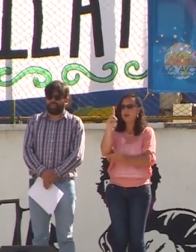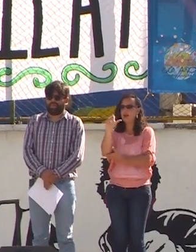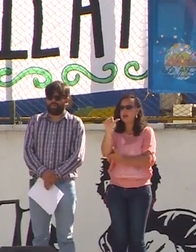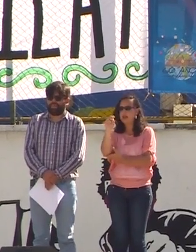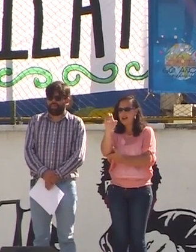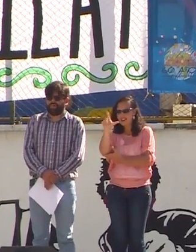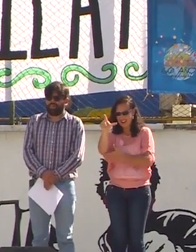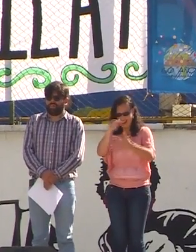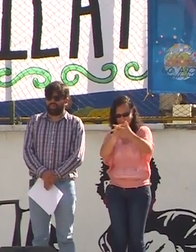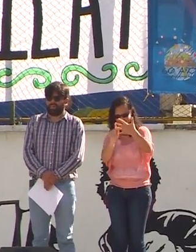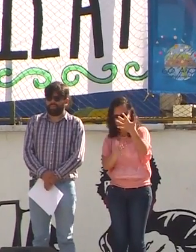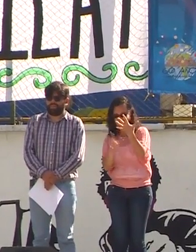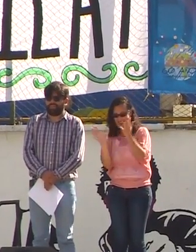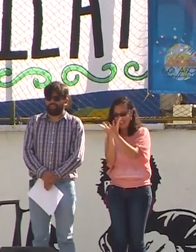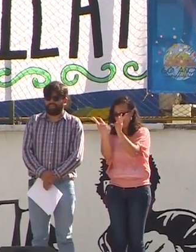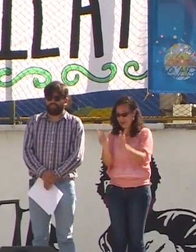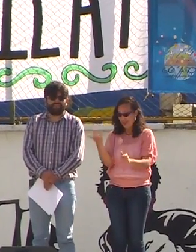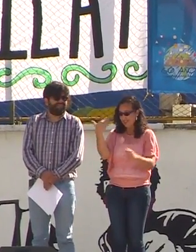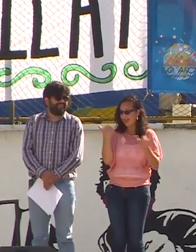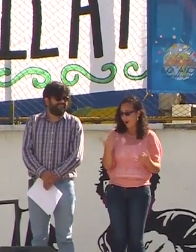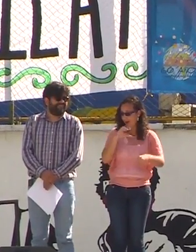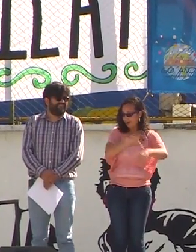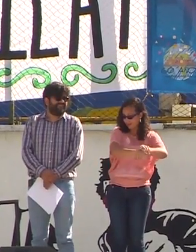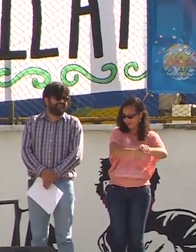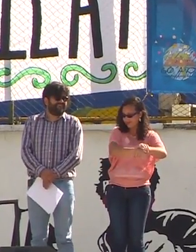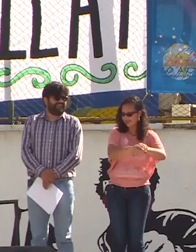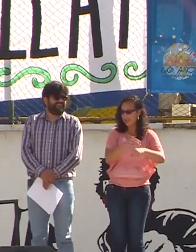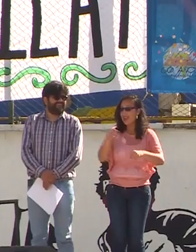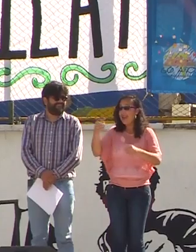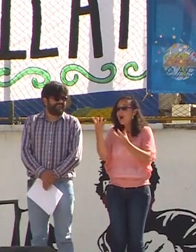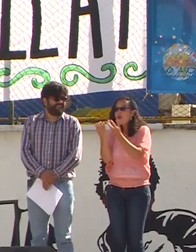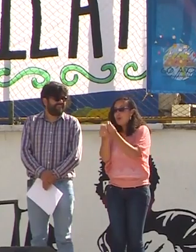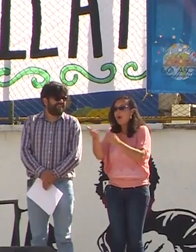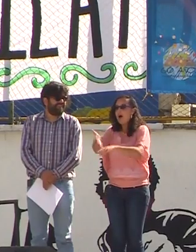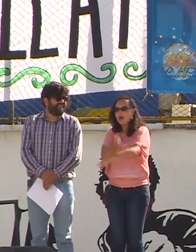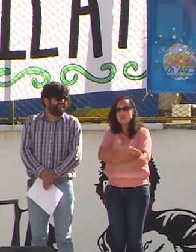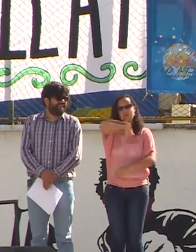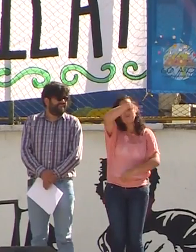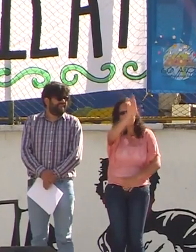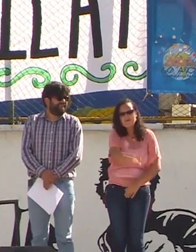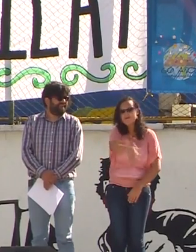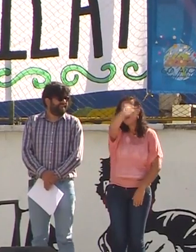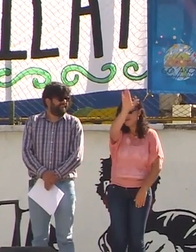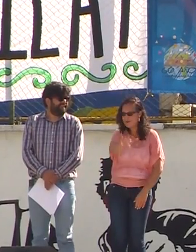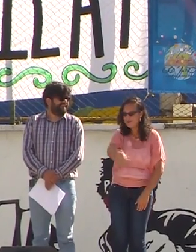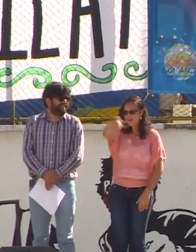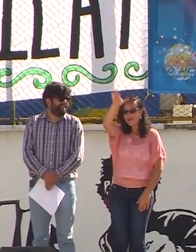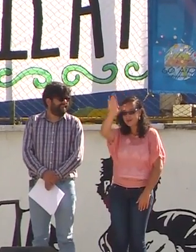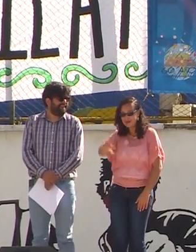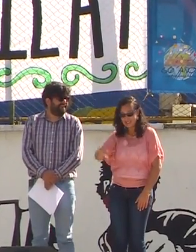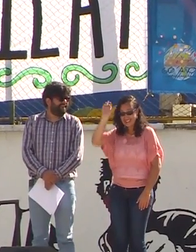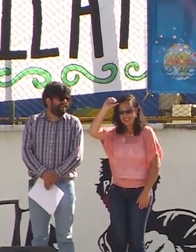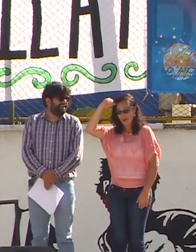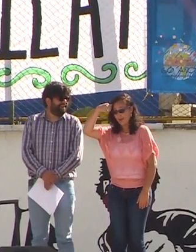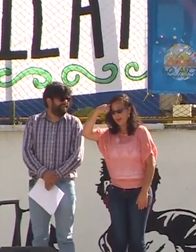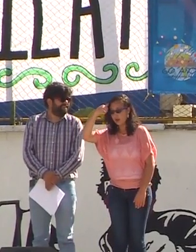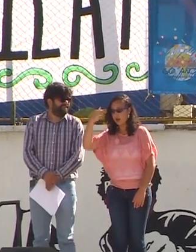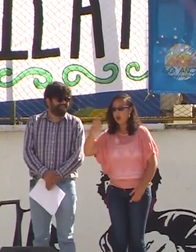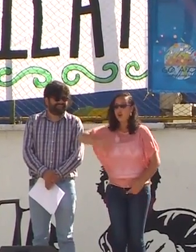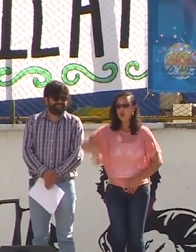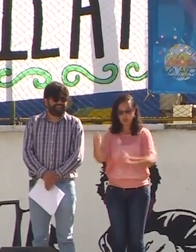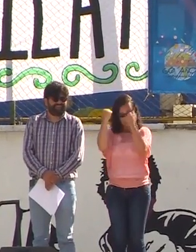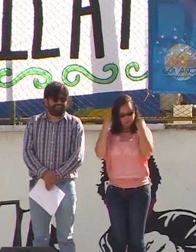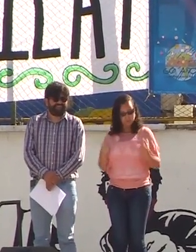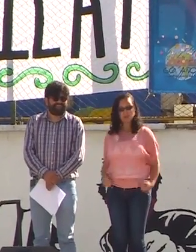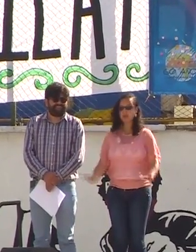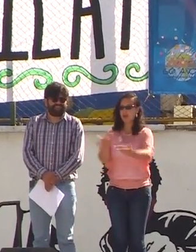cabeza, empezaron a pintarla. Nos pusimos la 10 y le cambiamos